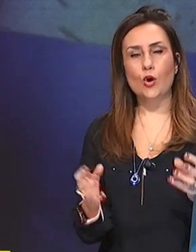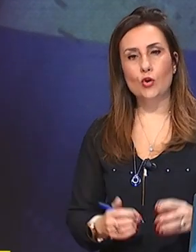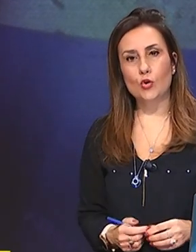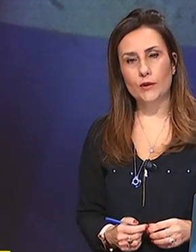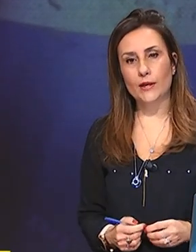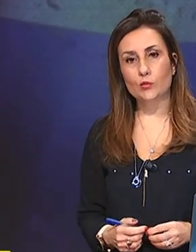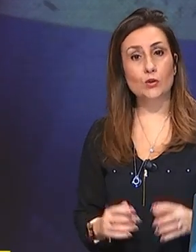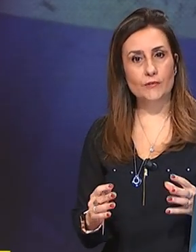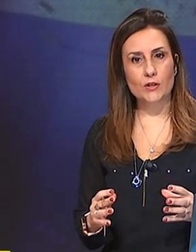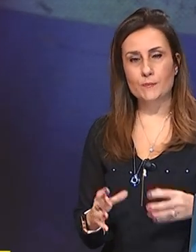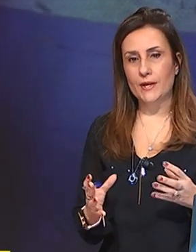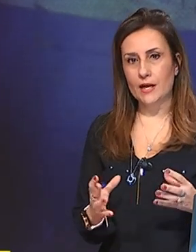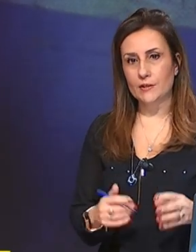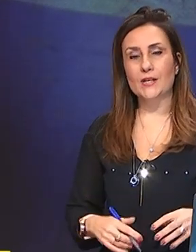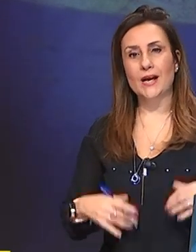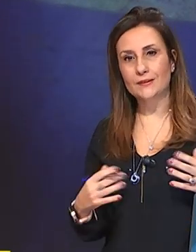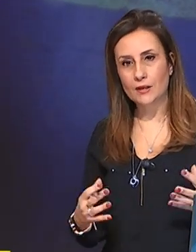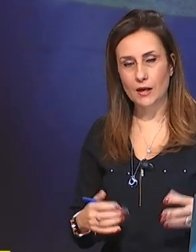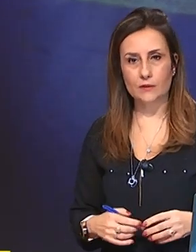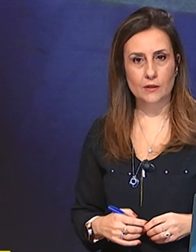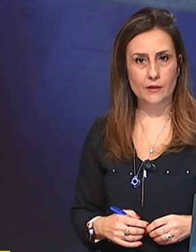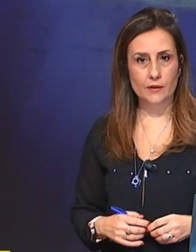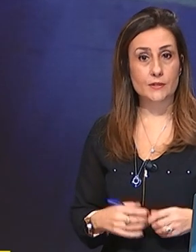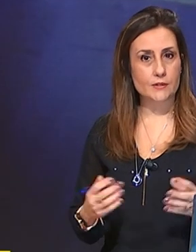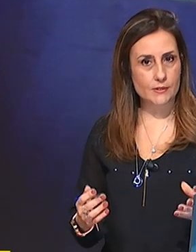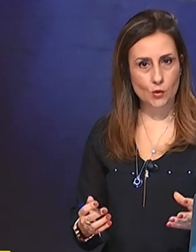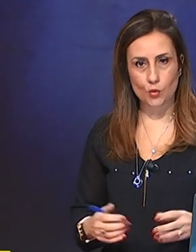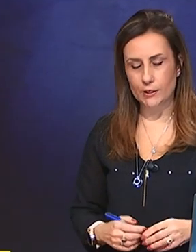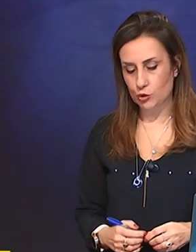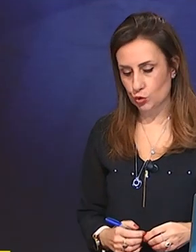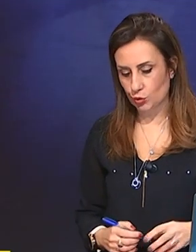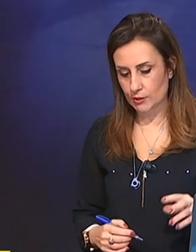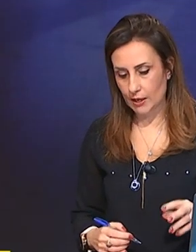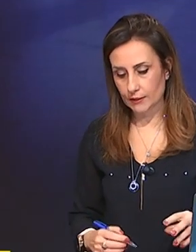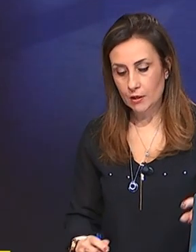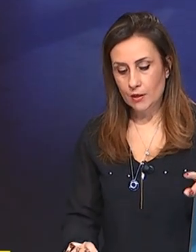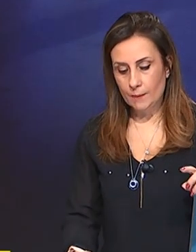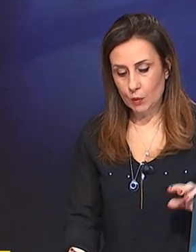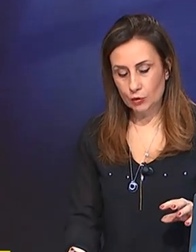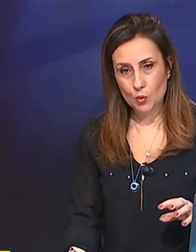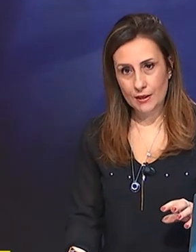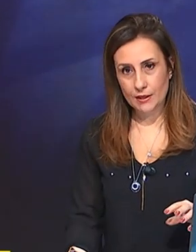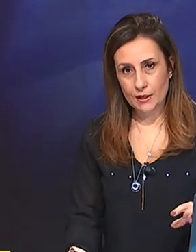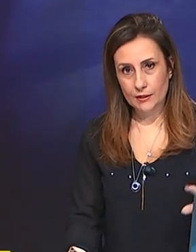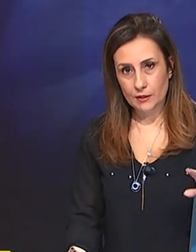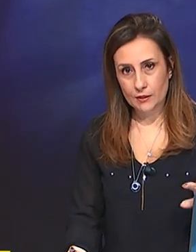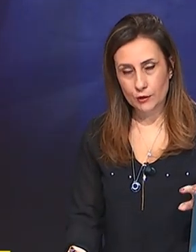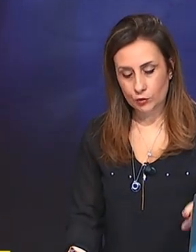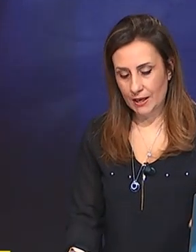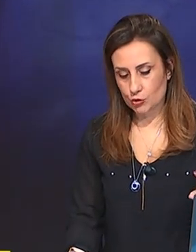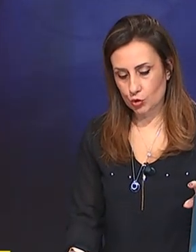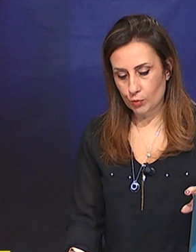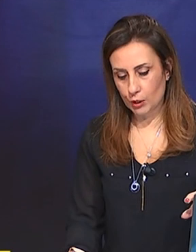Un crollo che è tutto davvero da spiegare, dice, al di là delle restrizioni che ci sono state. Per quanto riguarda